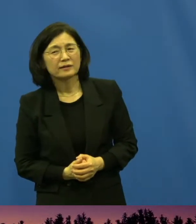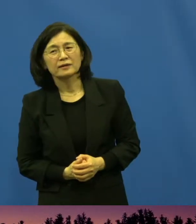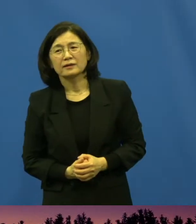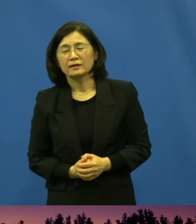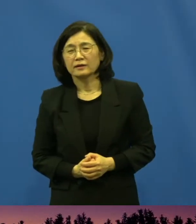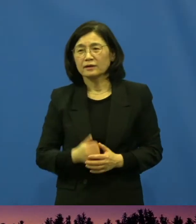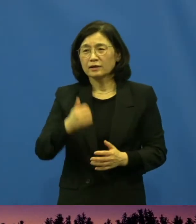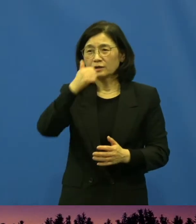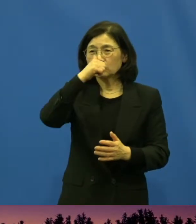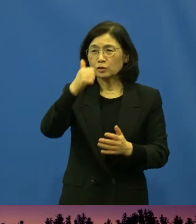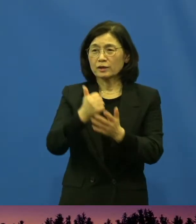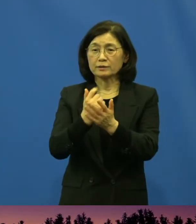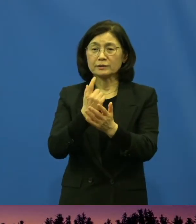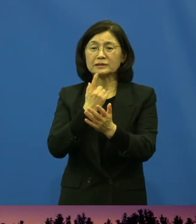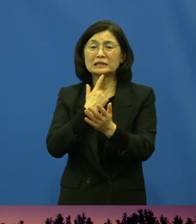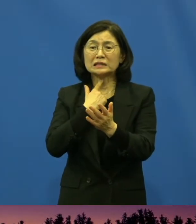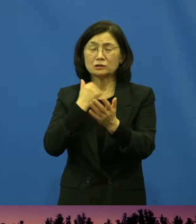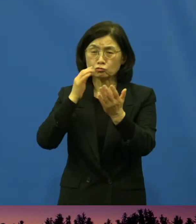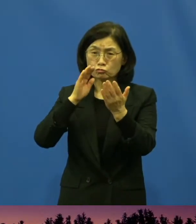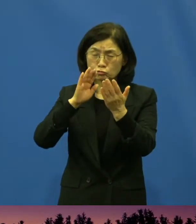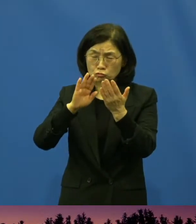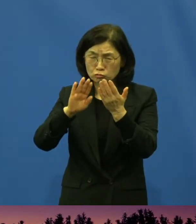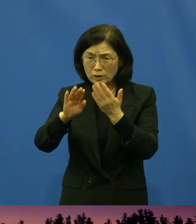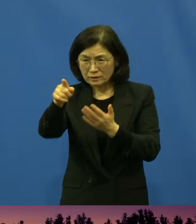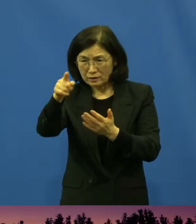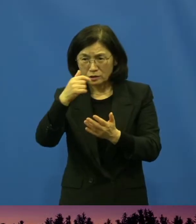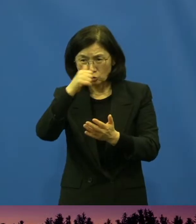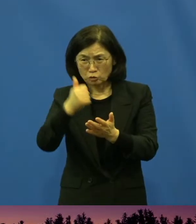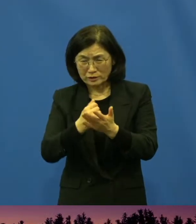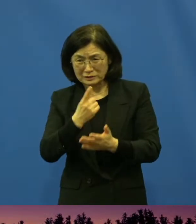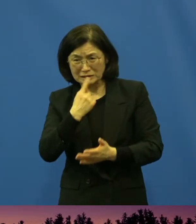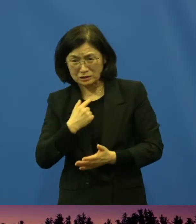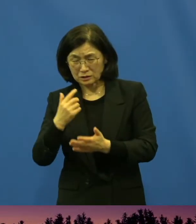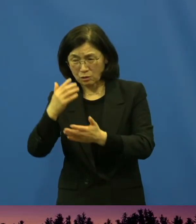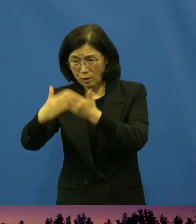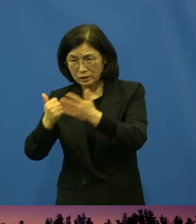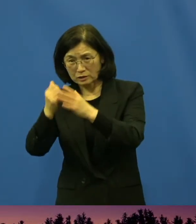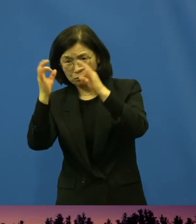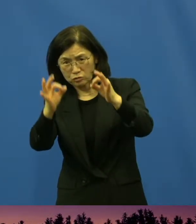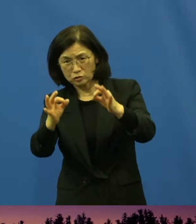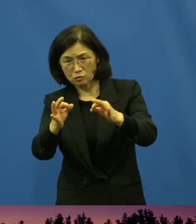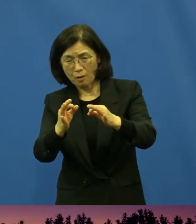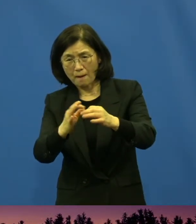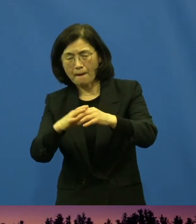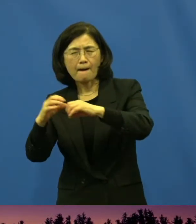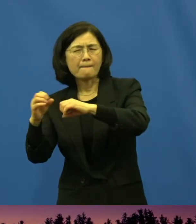죄를 지었다고 우리를 버리시는 분이 아니에요. 그러니까 반역을 한 게 아니에요. 우리가